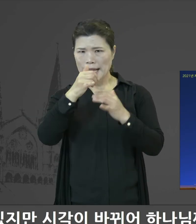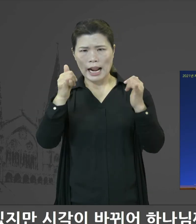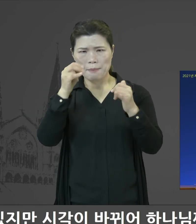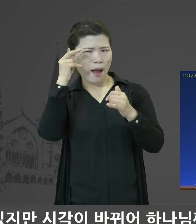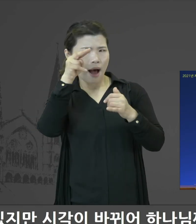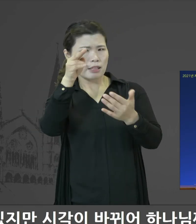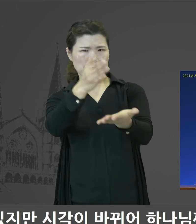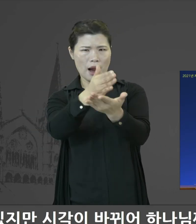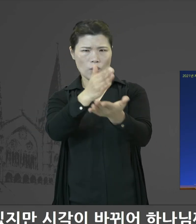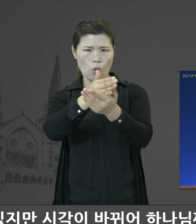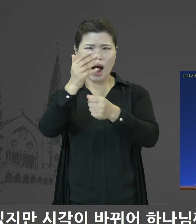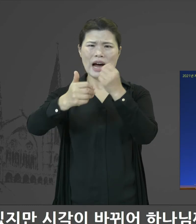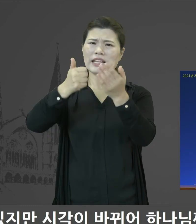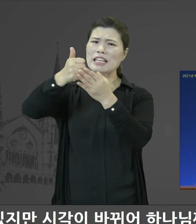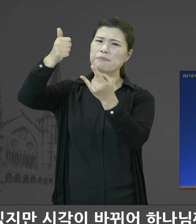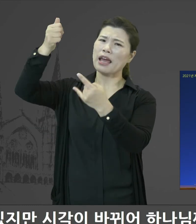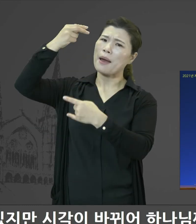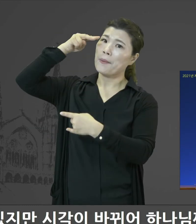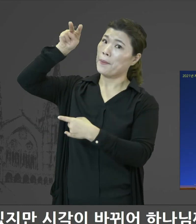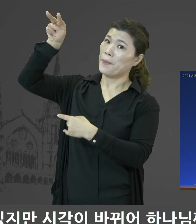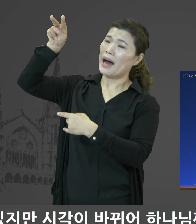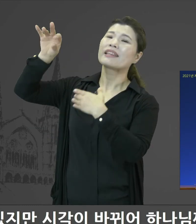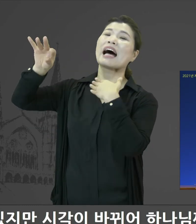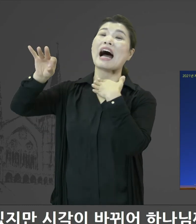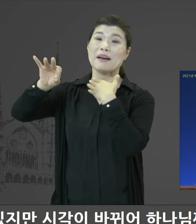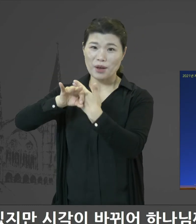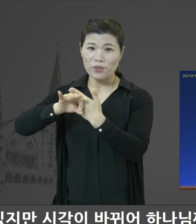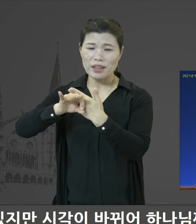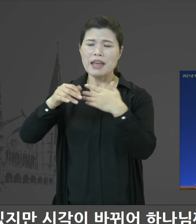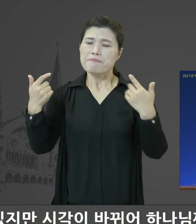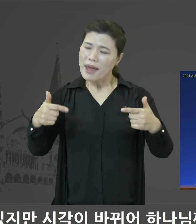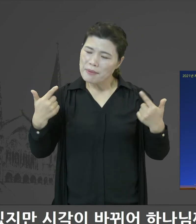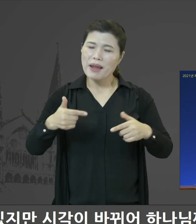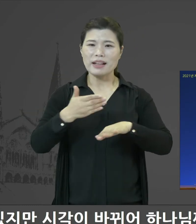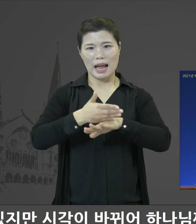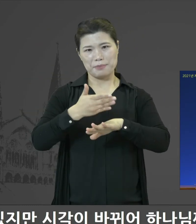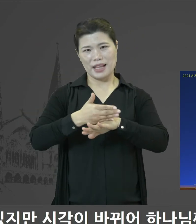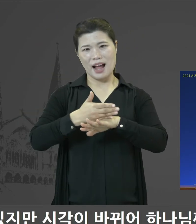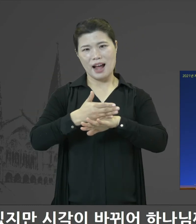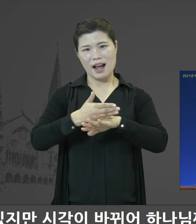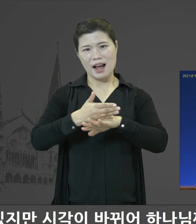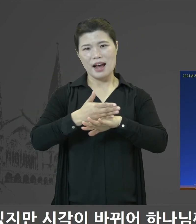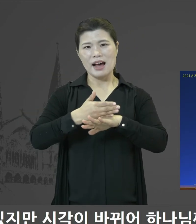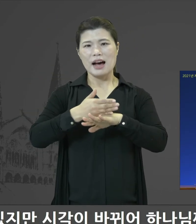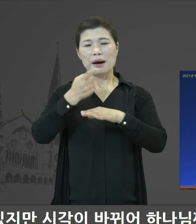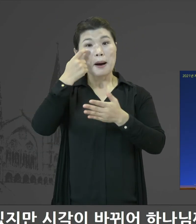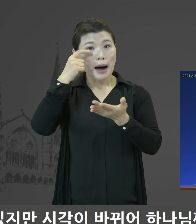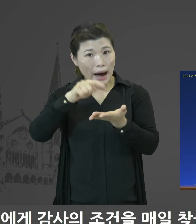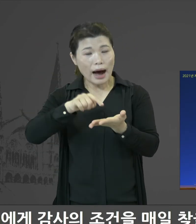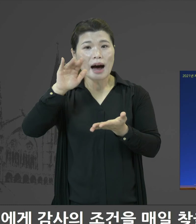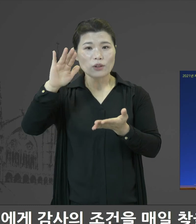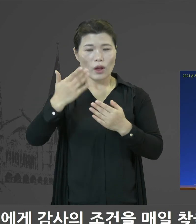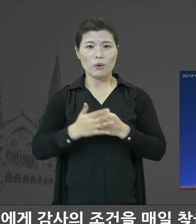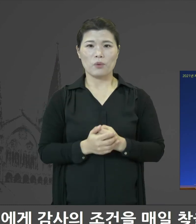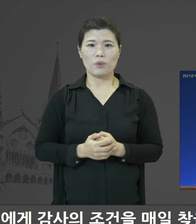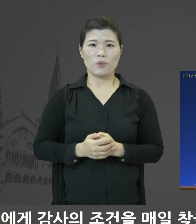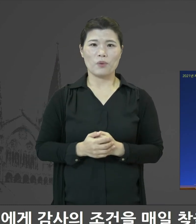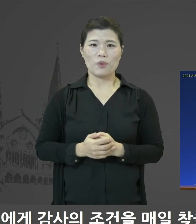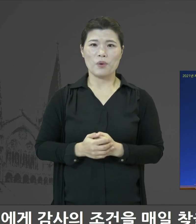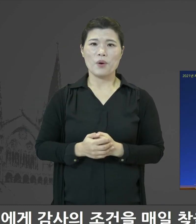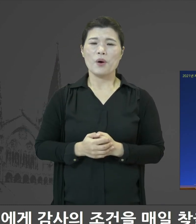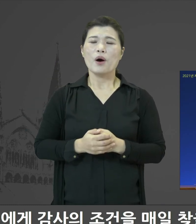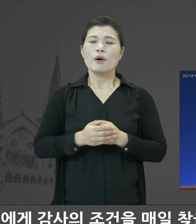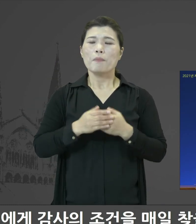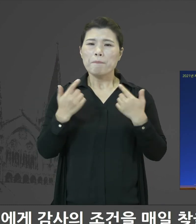우리에게 감사의 조건은 매일 찾을 수 있고, 내 인생의 교훈이 될 만한 보화와 같은 것들을